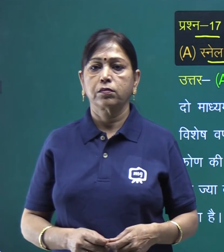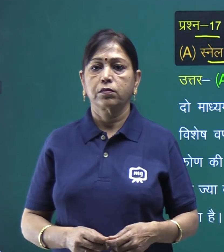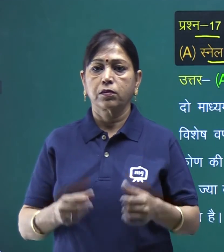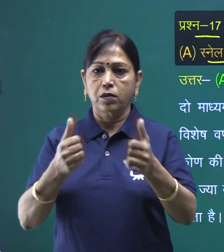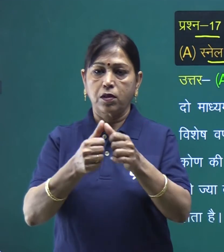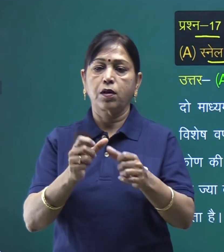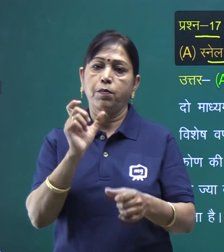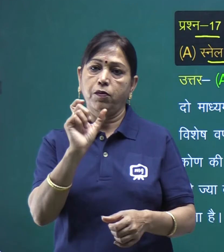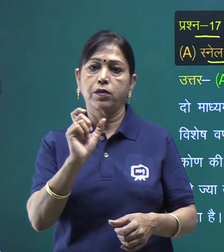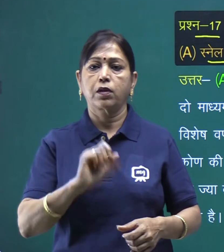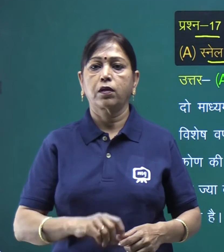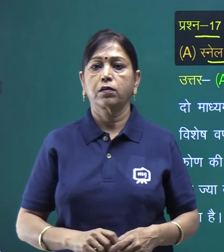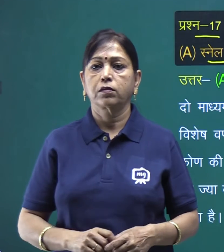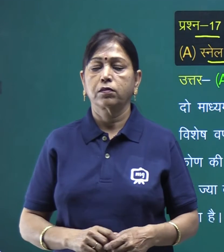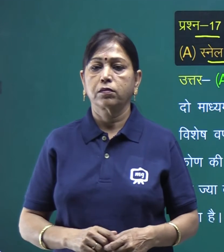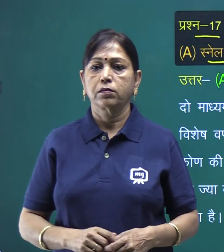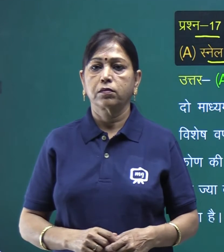अपवर्तनांक।